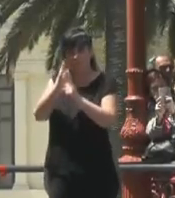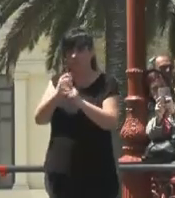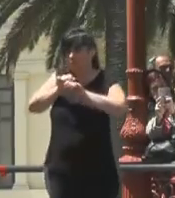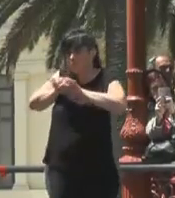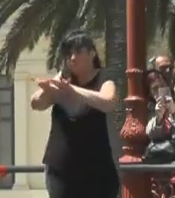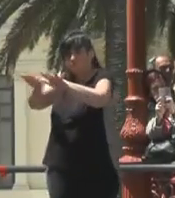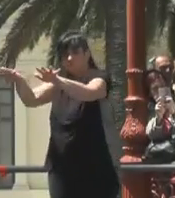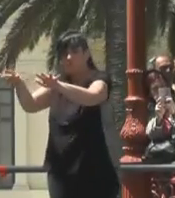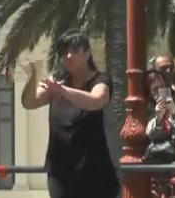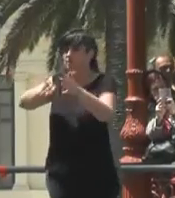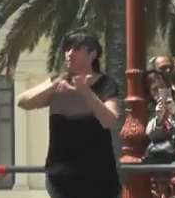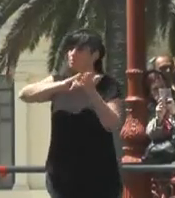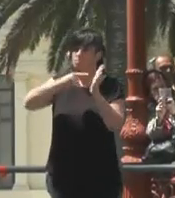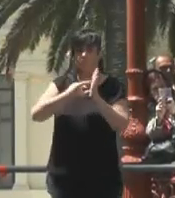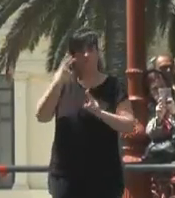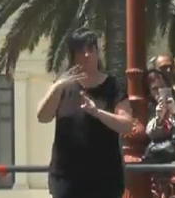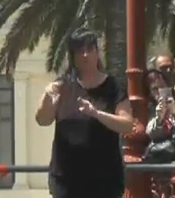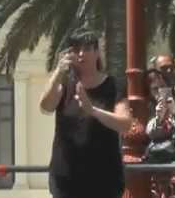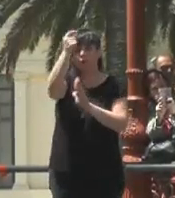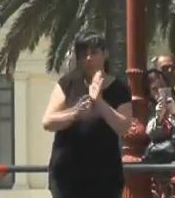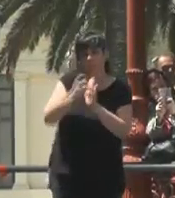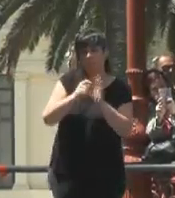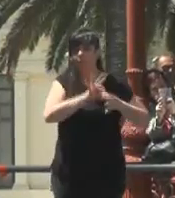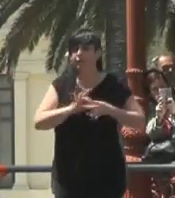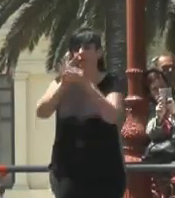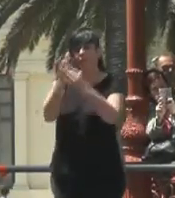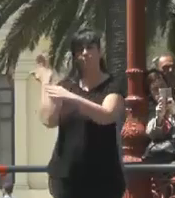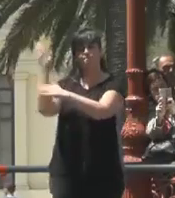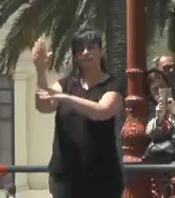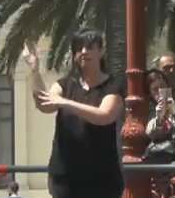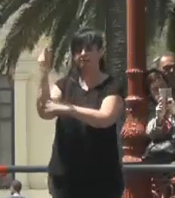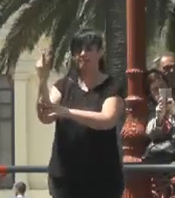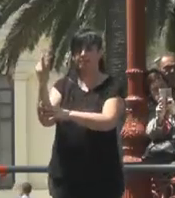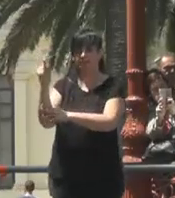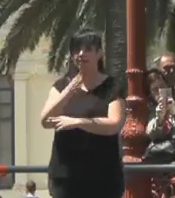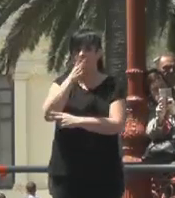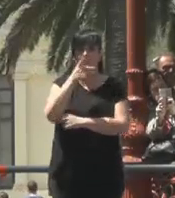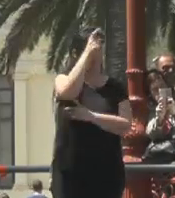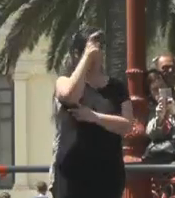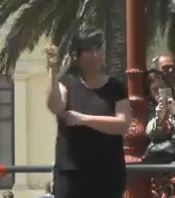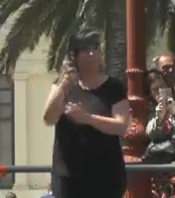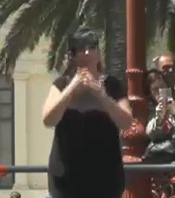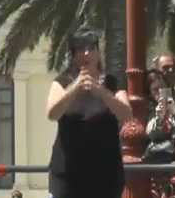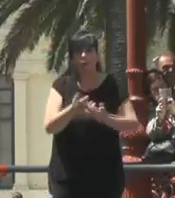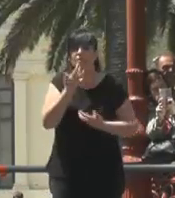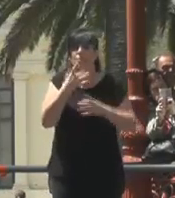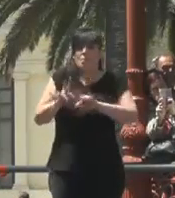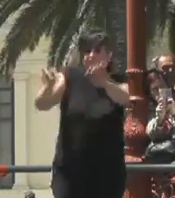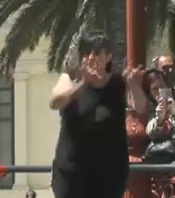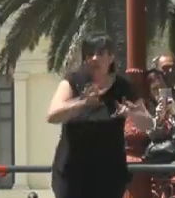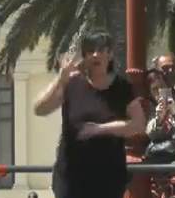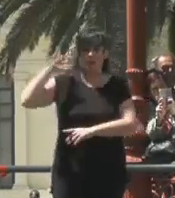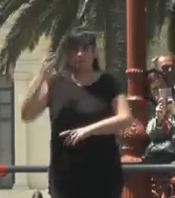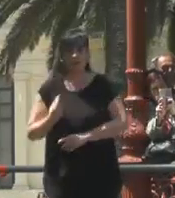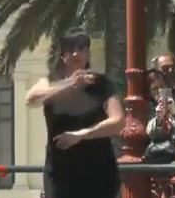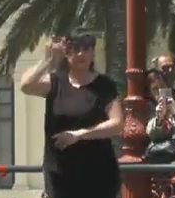que enfrentarle con un proyecto político de valores y principios de solidaridad, de fraternidad entre los pueblos que luchan como el del Sáhara, como Palestina,